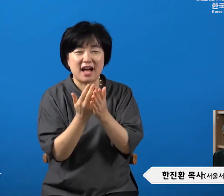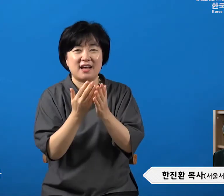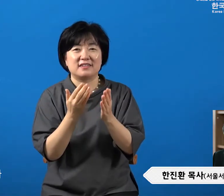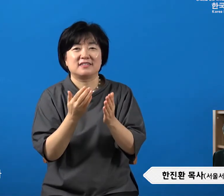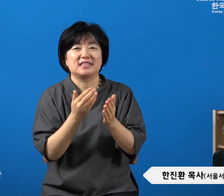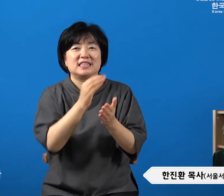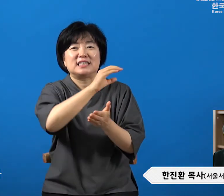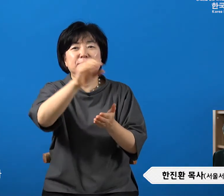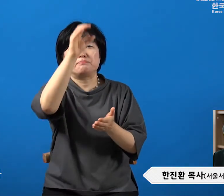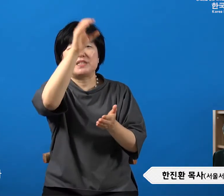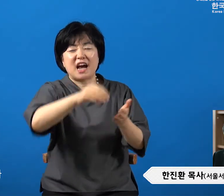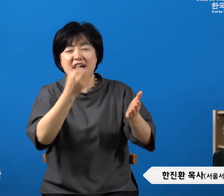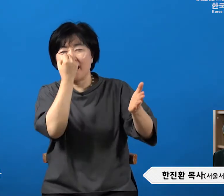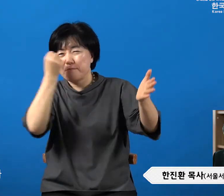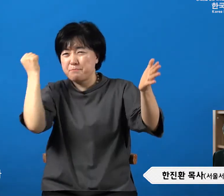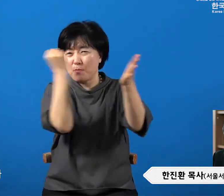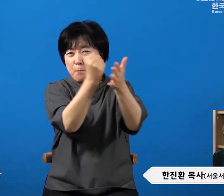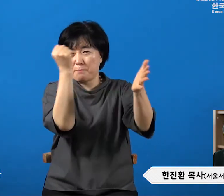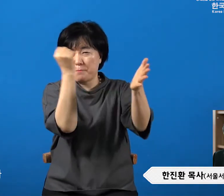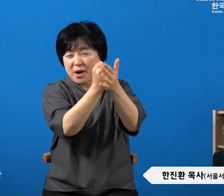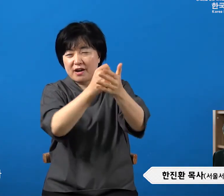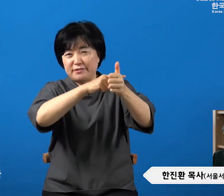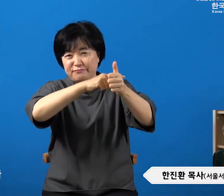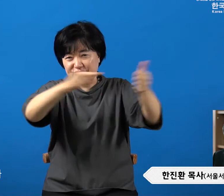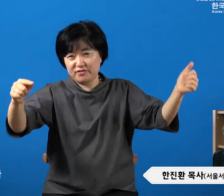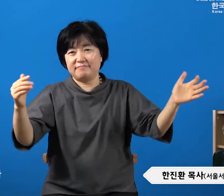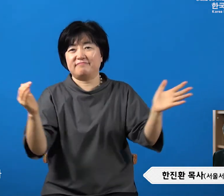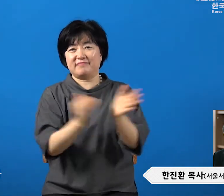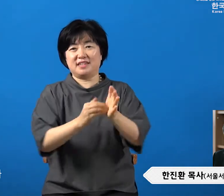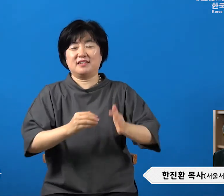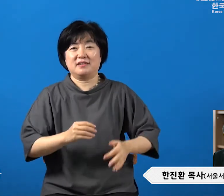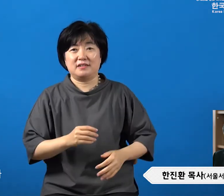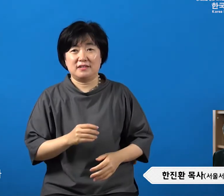못하도록 그걸 막 죽여버릴 수 있어야 된다.